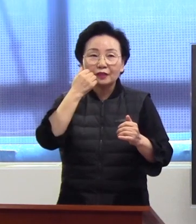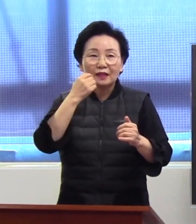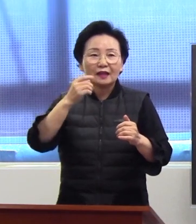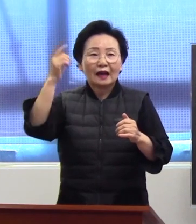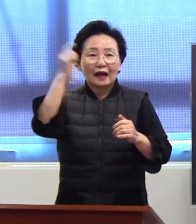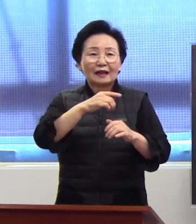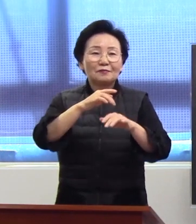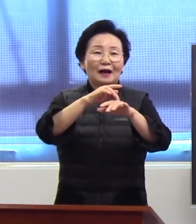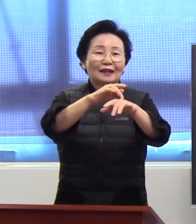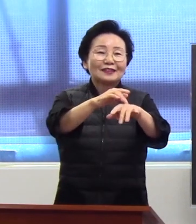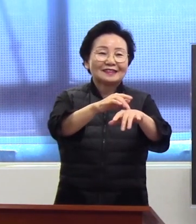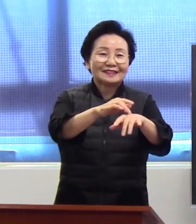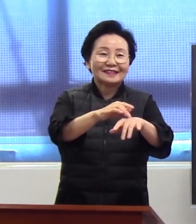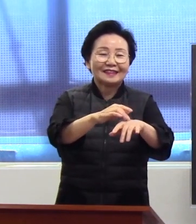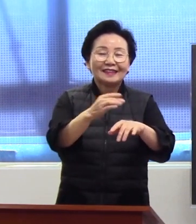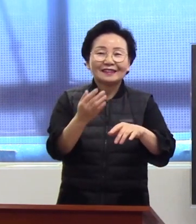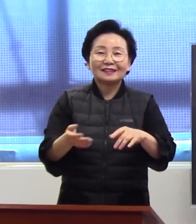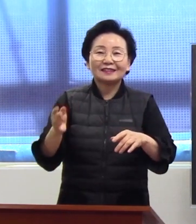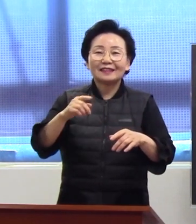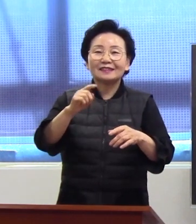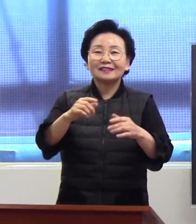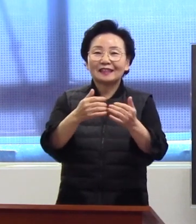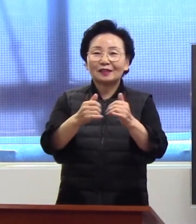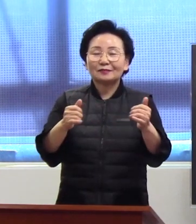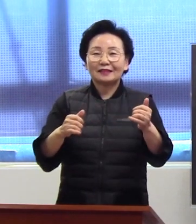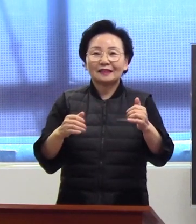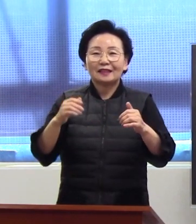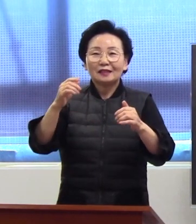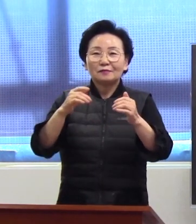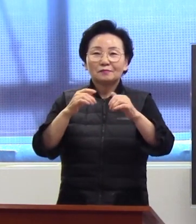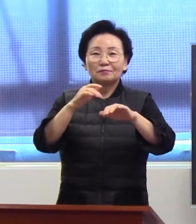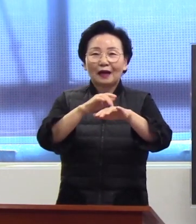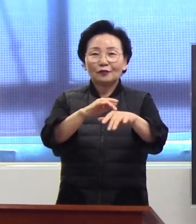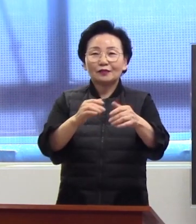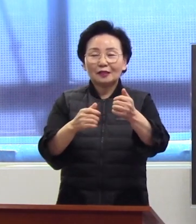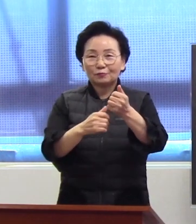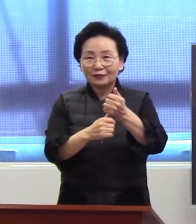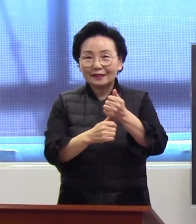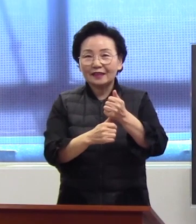누구야? 악한 마귀지. 그런데 그 사람들이 이제 마귀의 부하인데